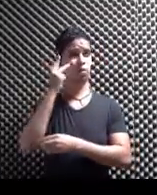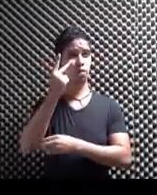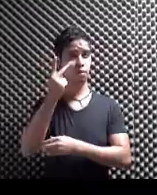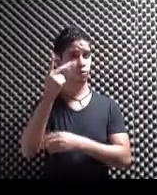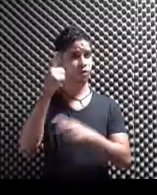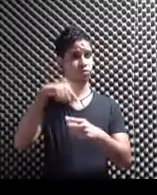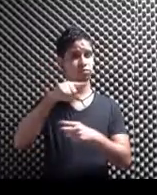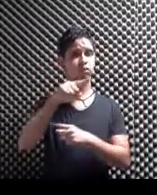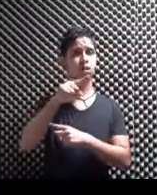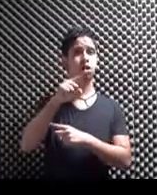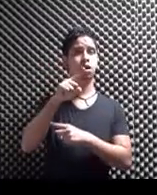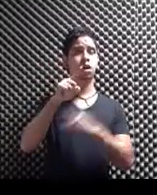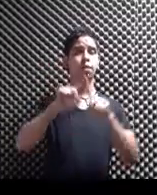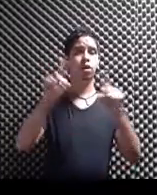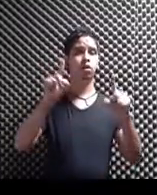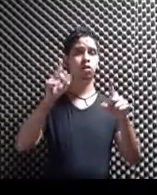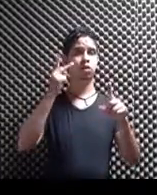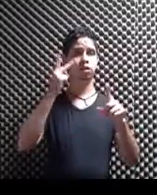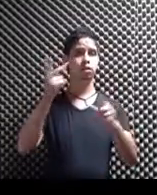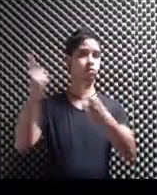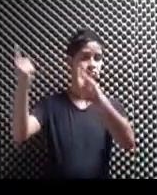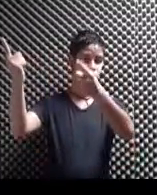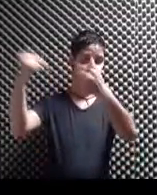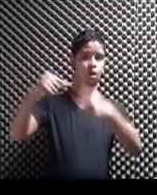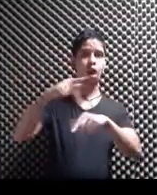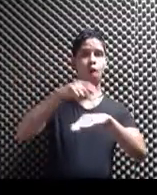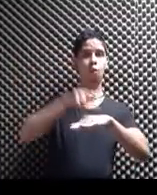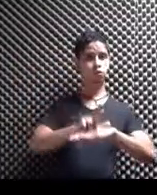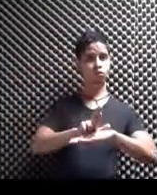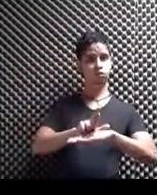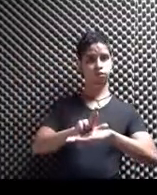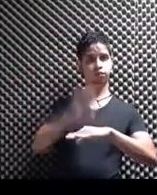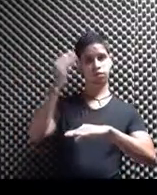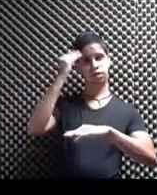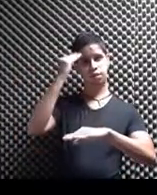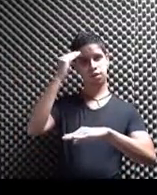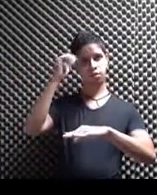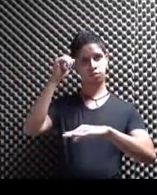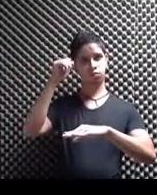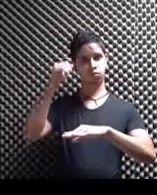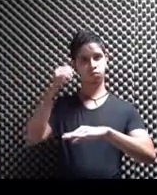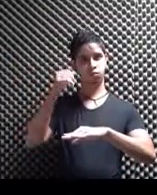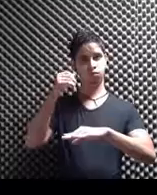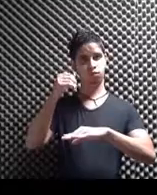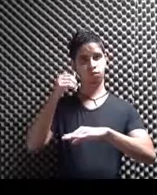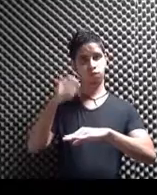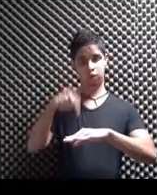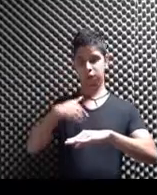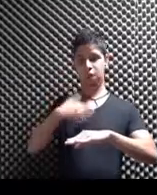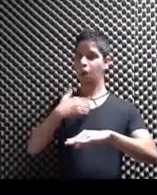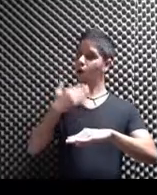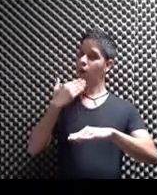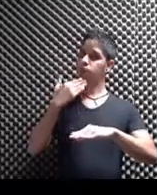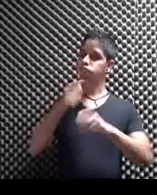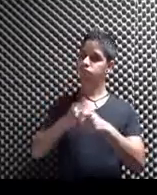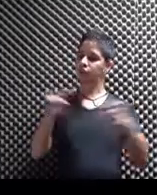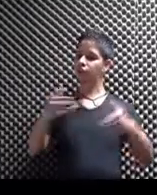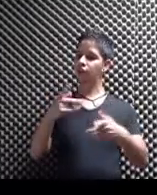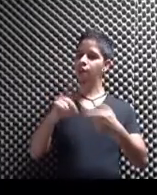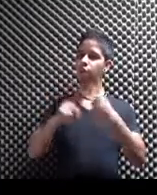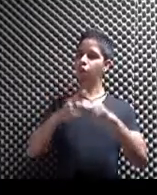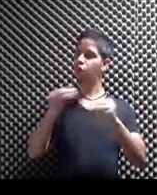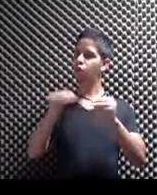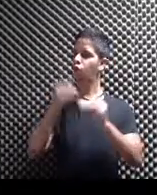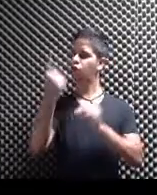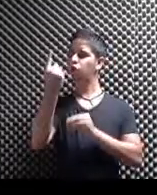pero si en algún momento llegas acá de nuevo a Puerto Rico pues sabes que acá tienes grandes amigos no solamente tres